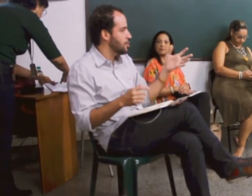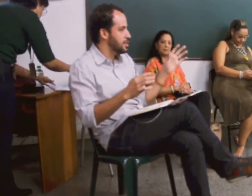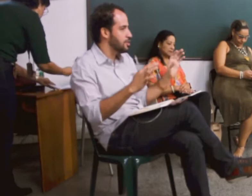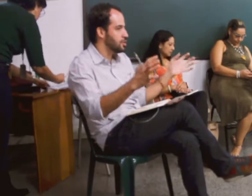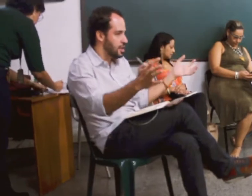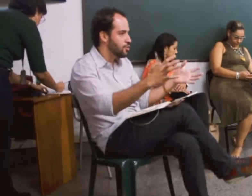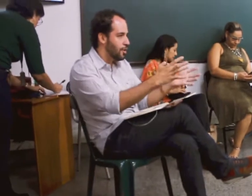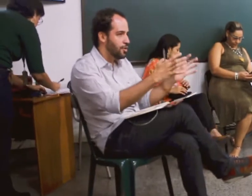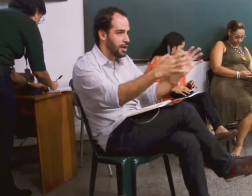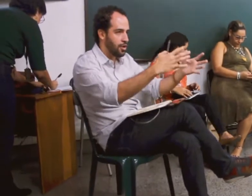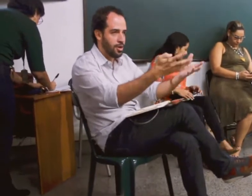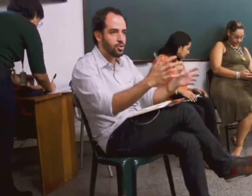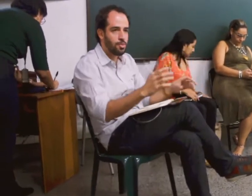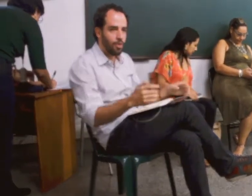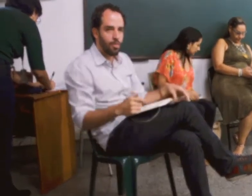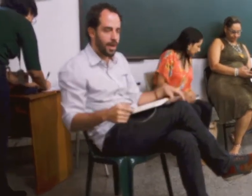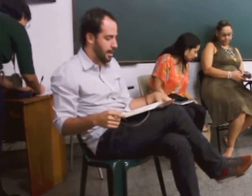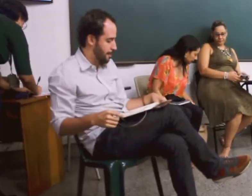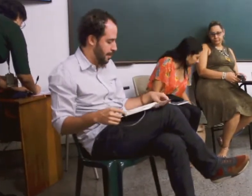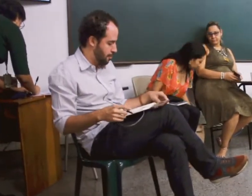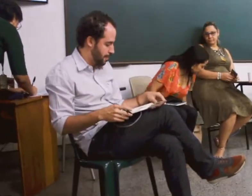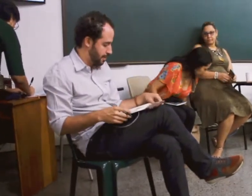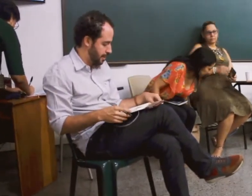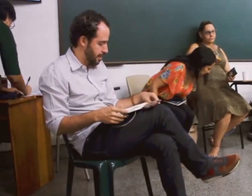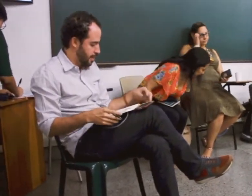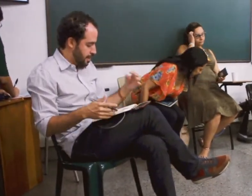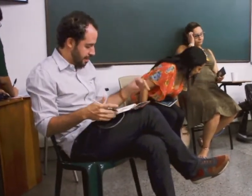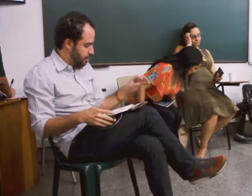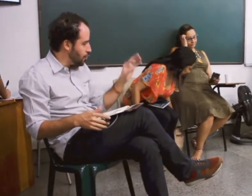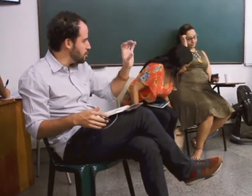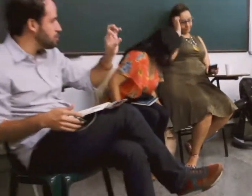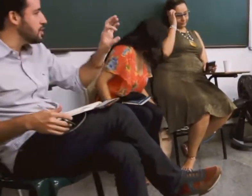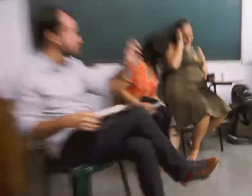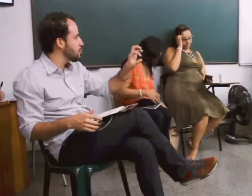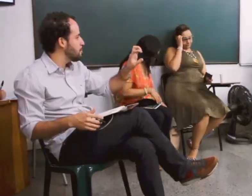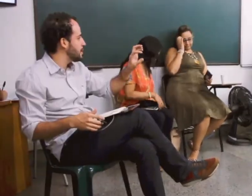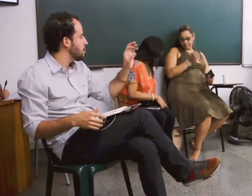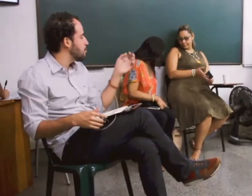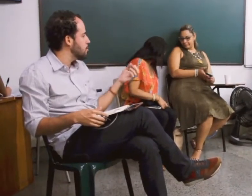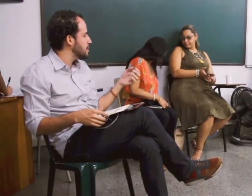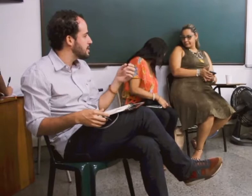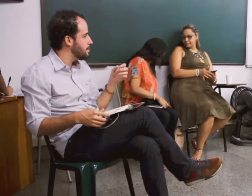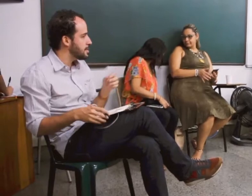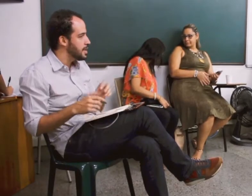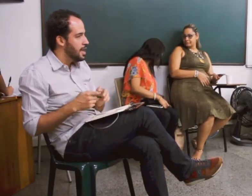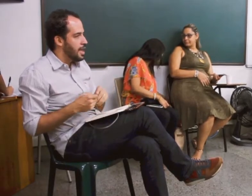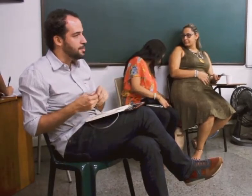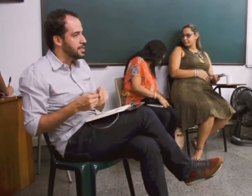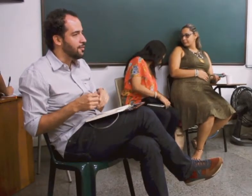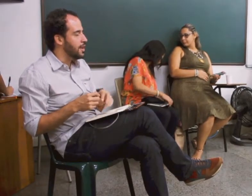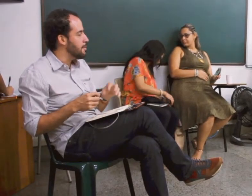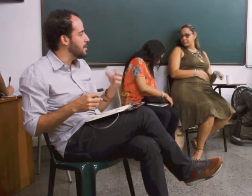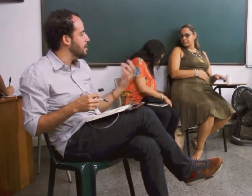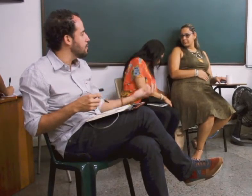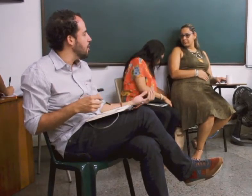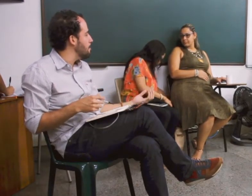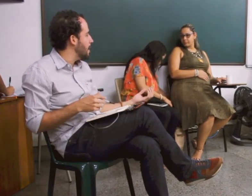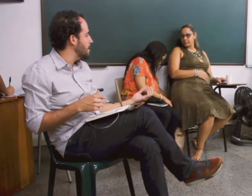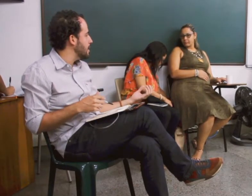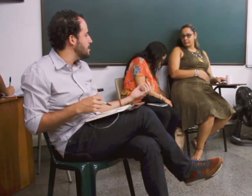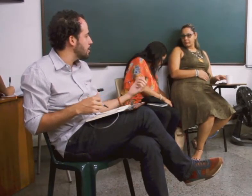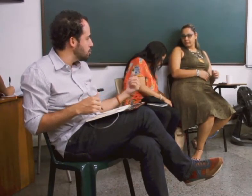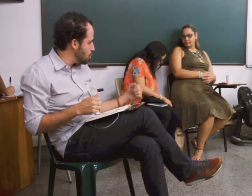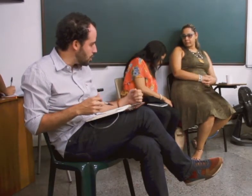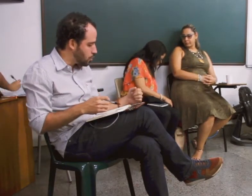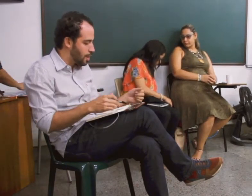5 personas, y eso fue lo que recogimos un poco para compartir. Dentro de eso quisimos compartir como 3 temas, específicamente dentro del